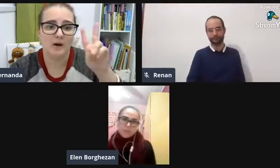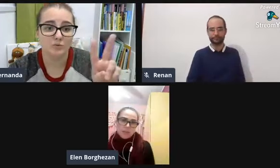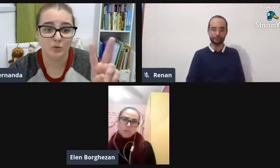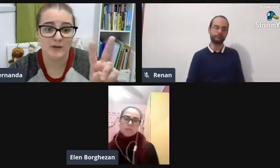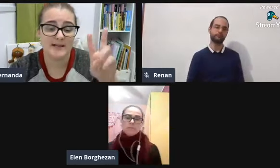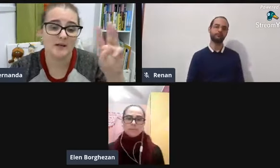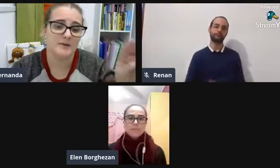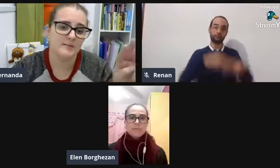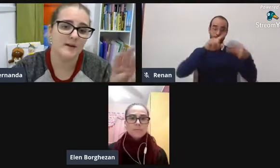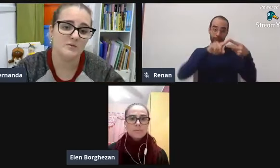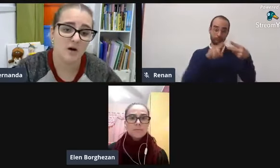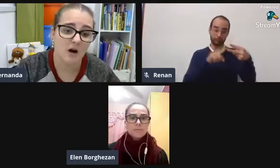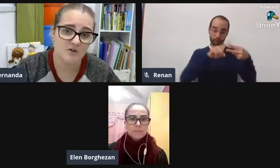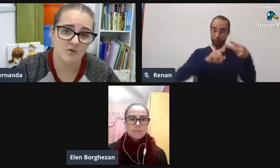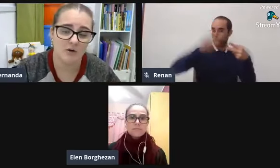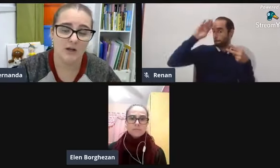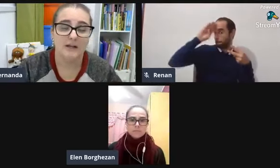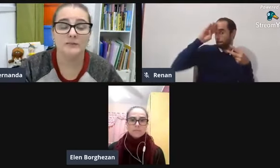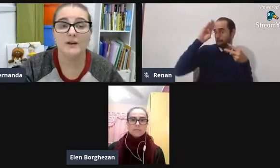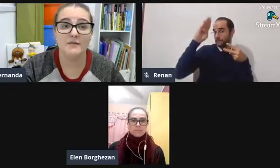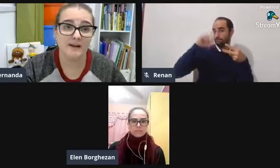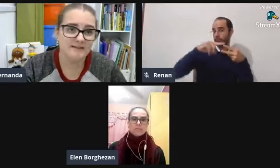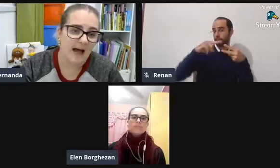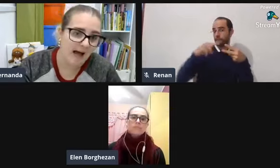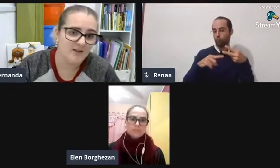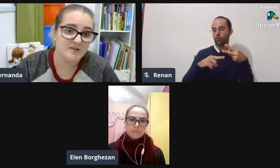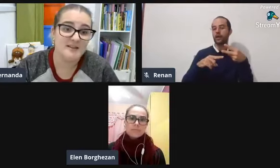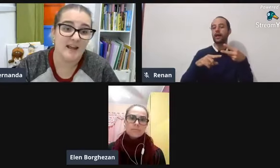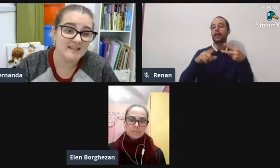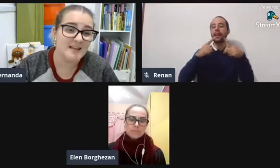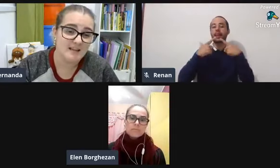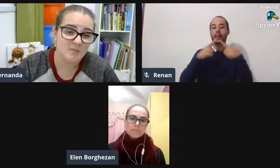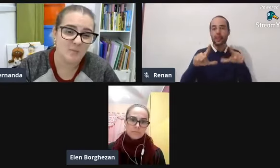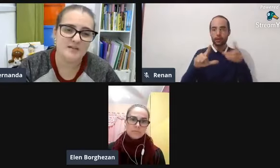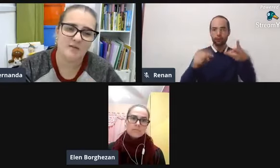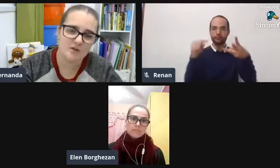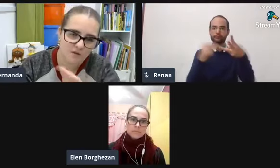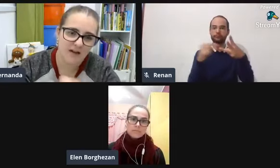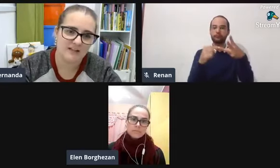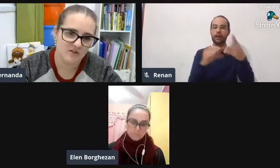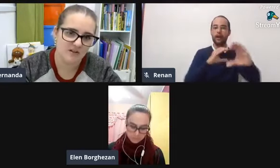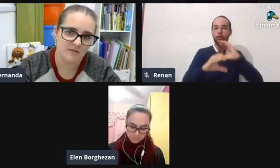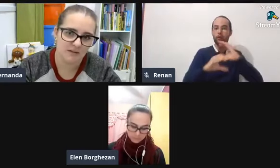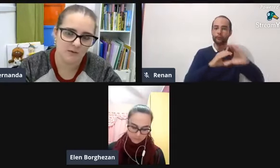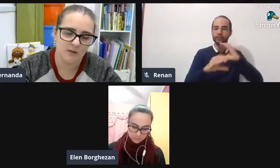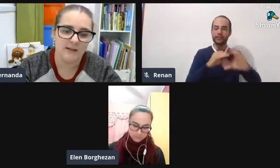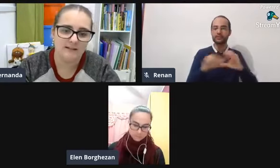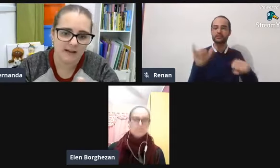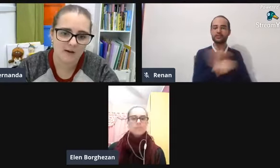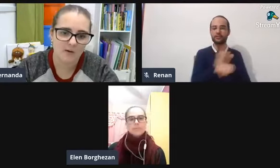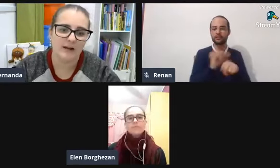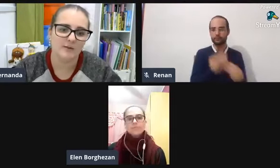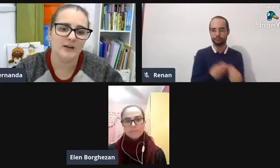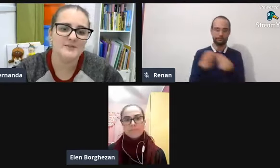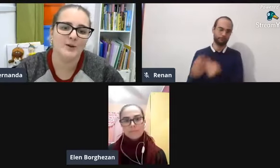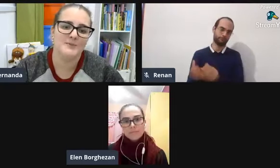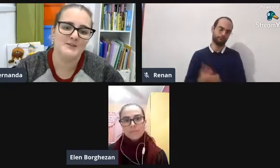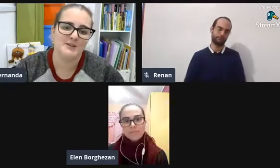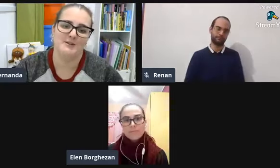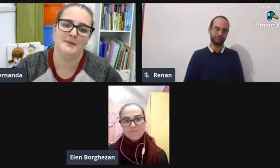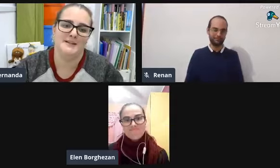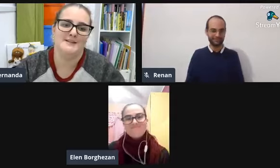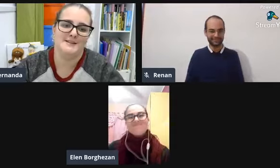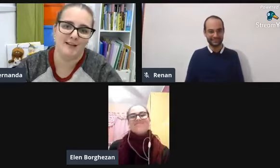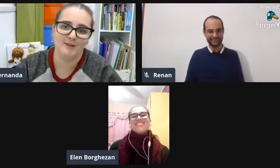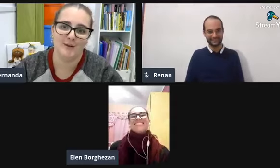gente vai trabalhar com 2 línguas e mais um código. Então, na verdade, assim, essa resposta eu vou ficar te devendo. Daqui 4 anos tu